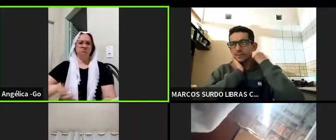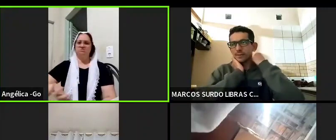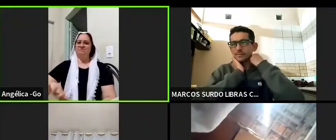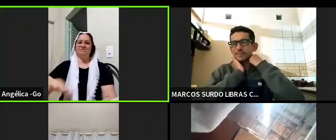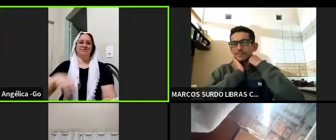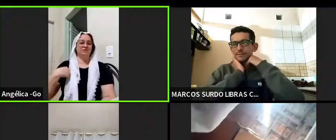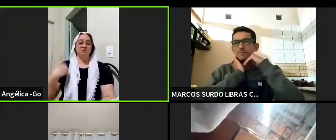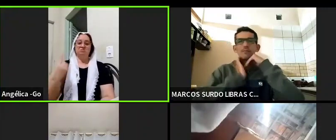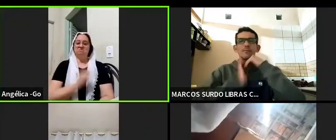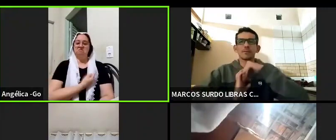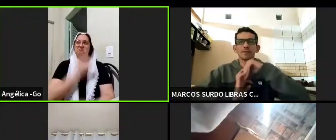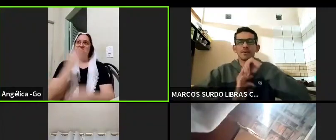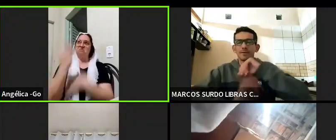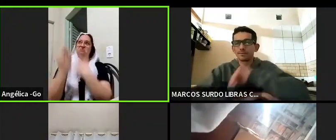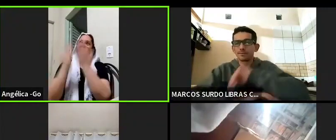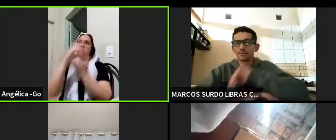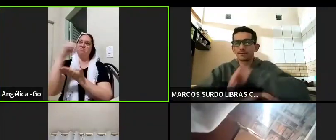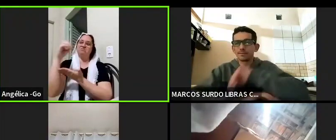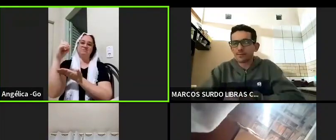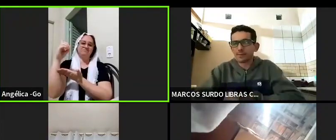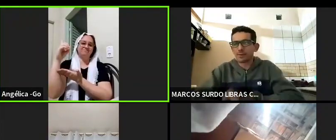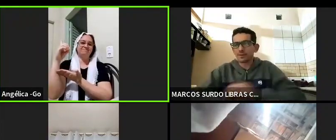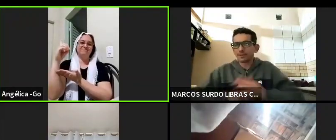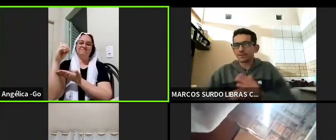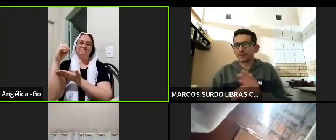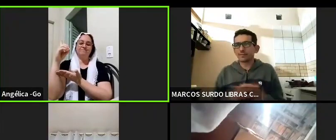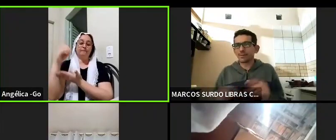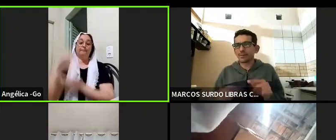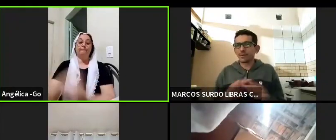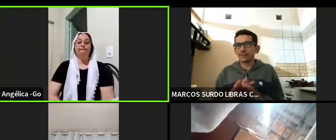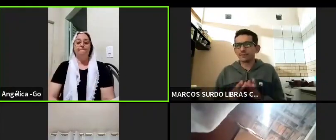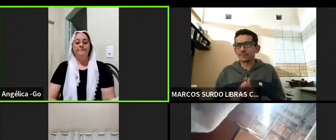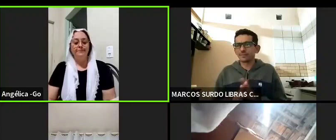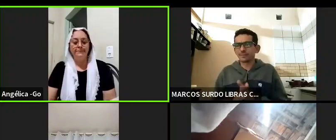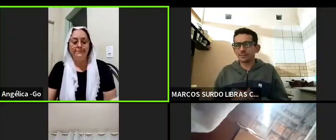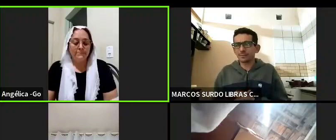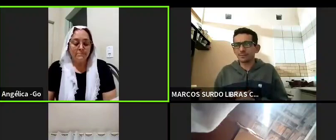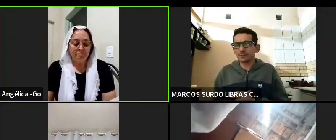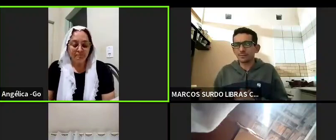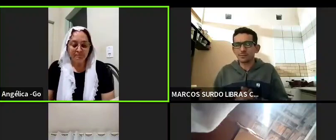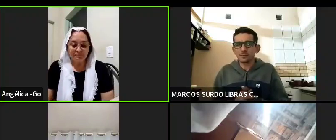Onde eu entro, eu vejo obra. Onde eu entro, eu vejo milagre.